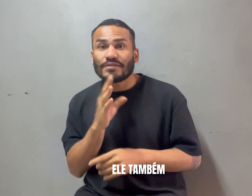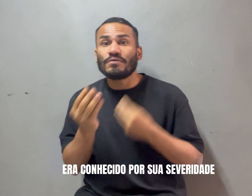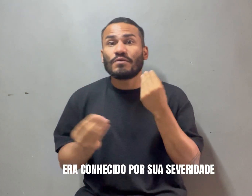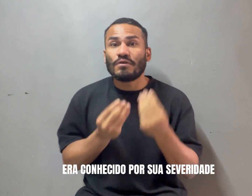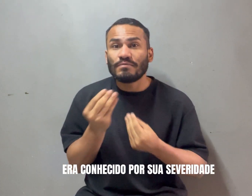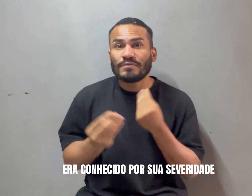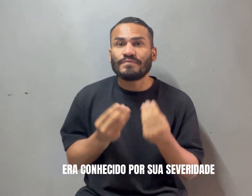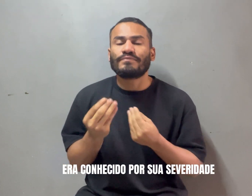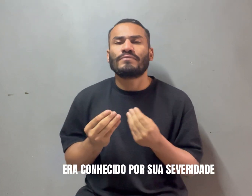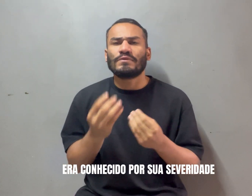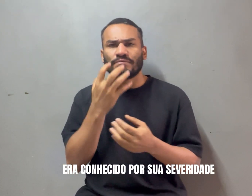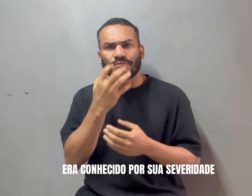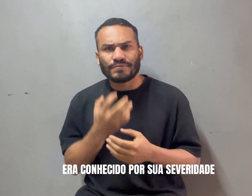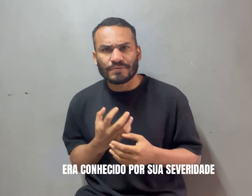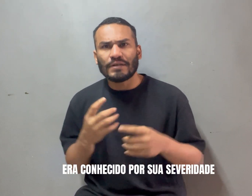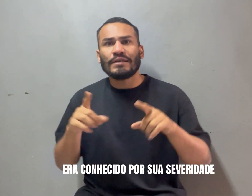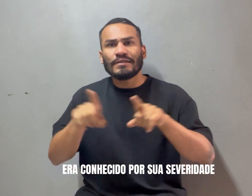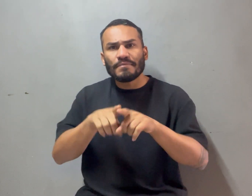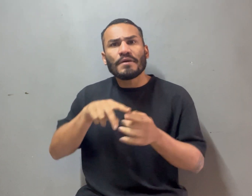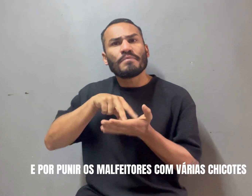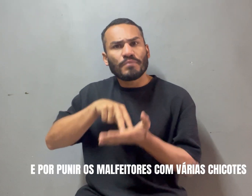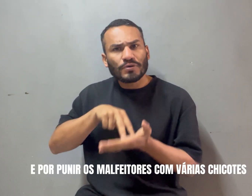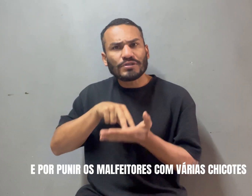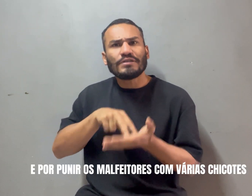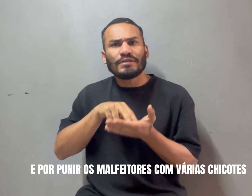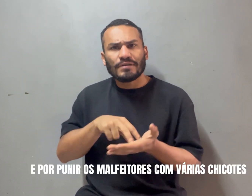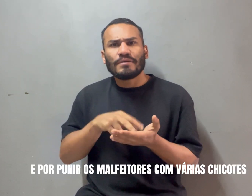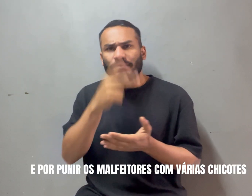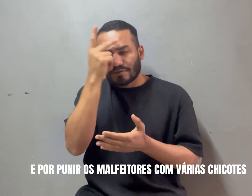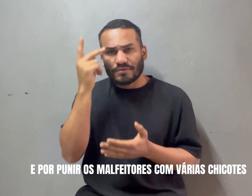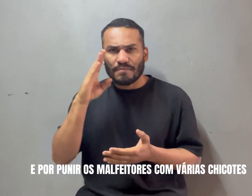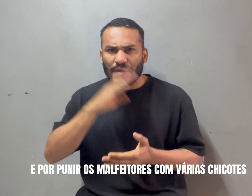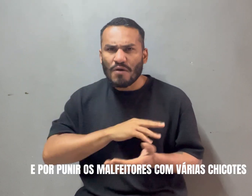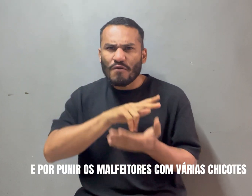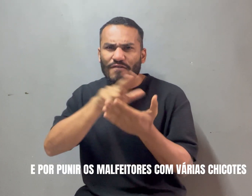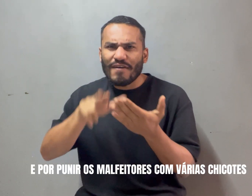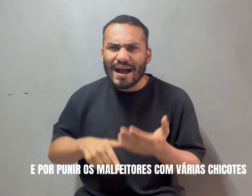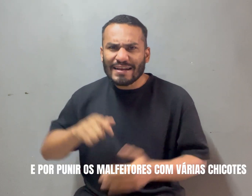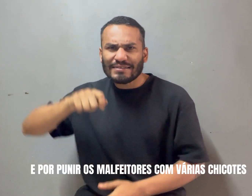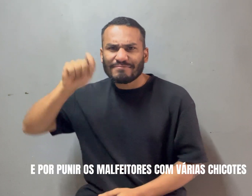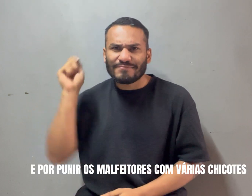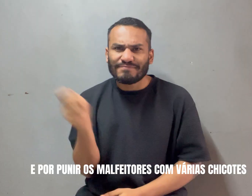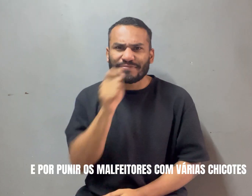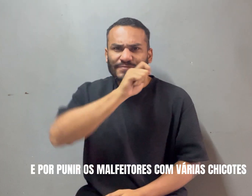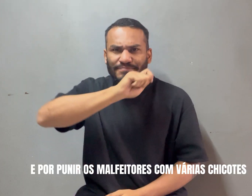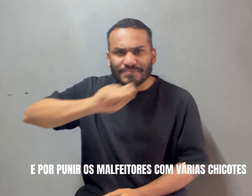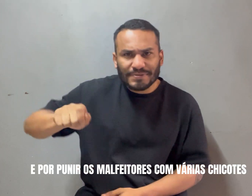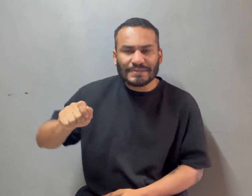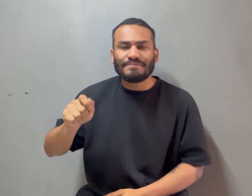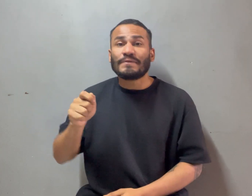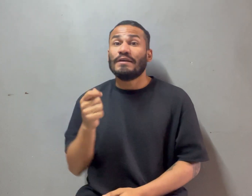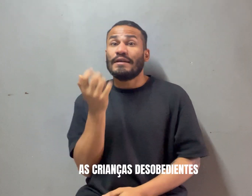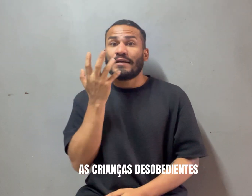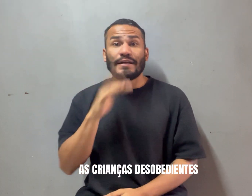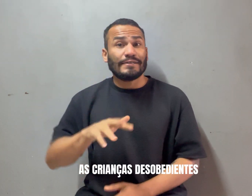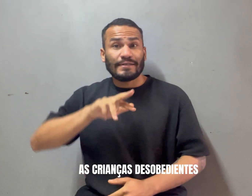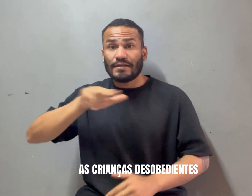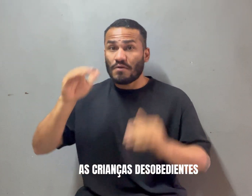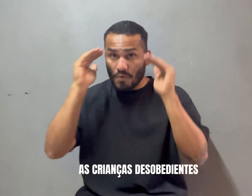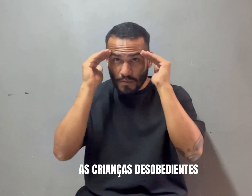era conhecido por sua severidade e por punir os malfeitores com varas e chicotes. As crianças